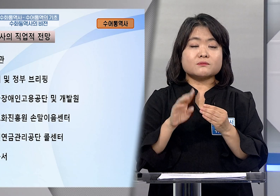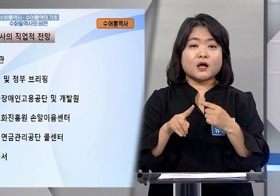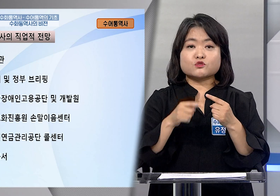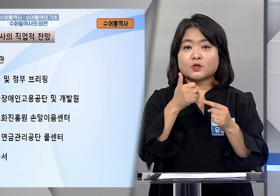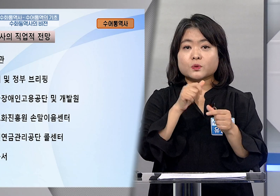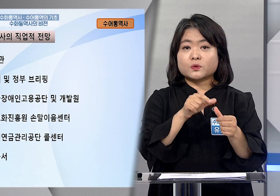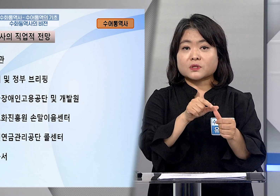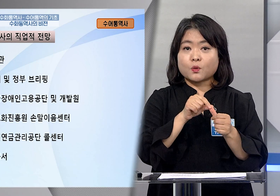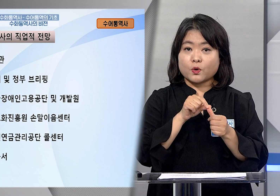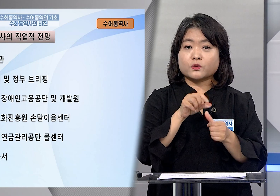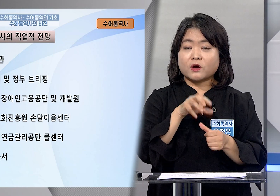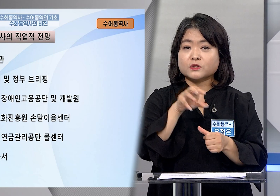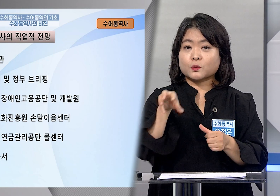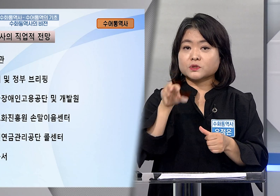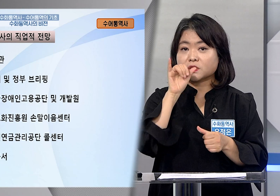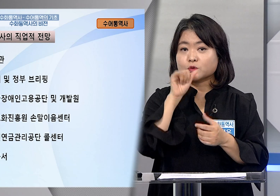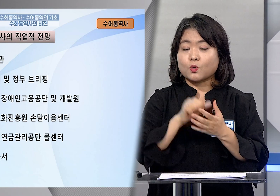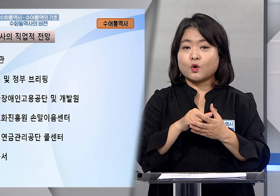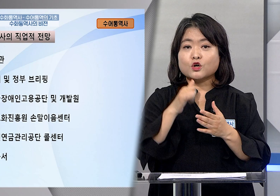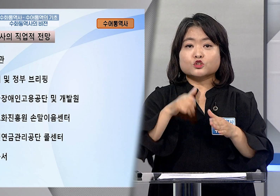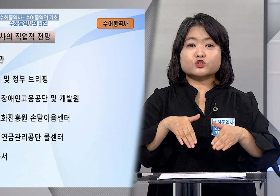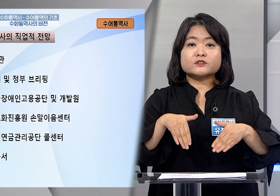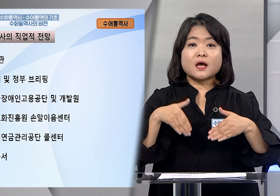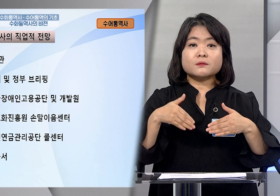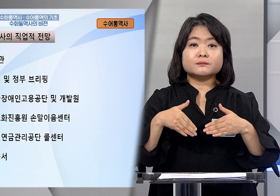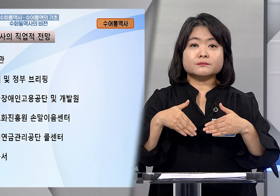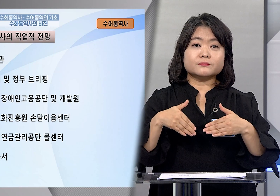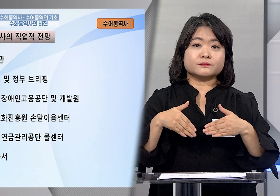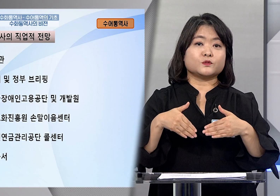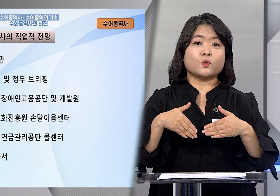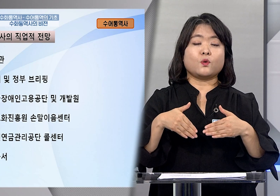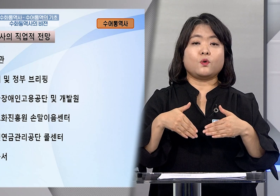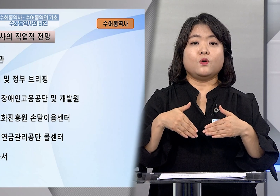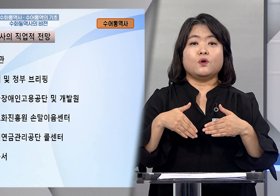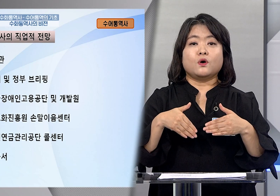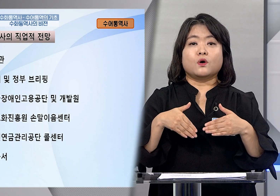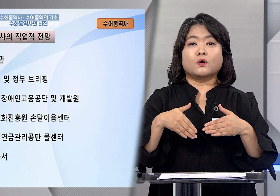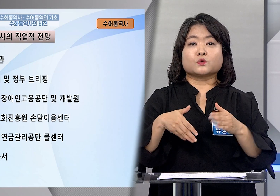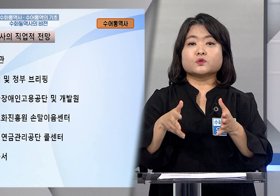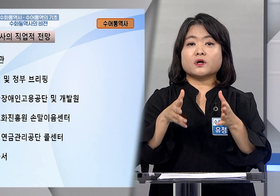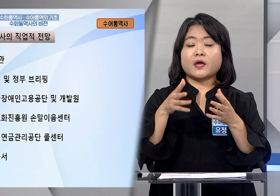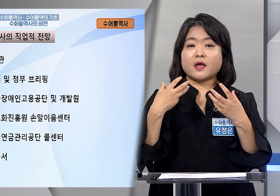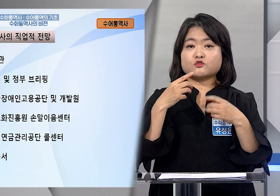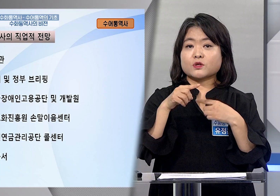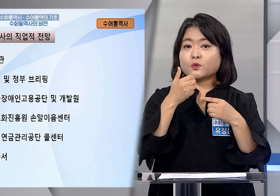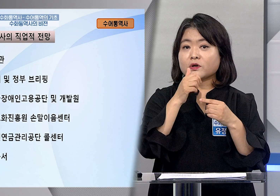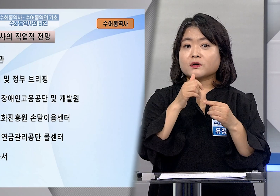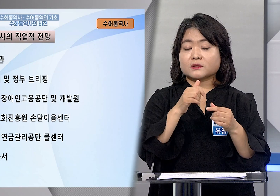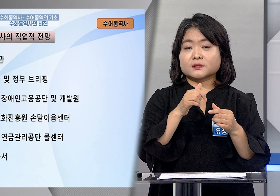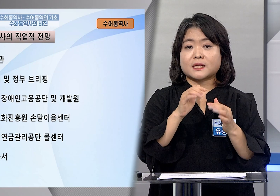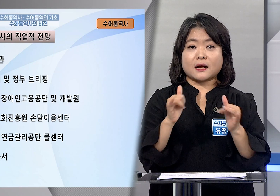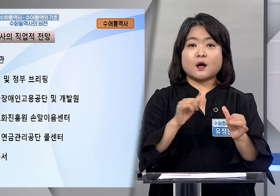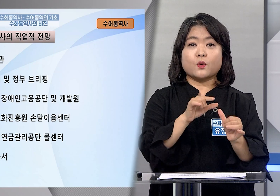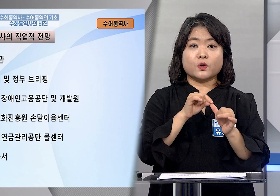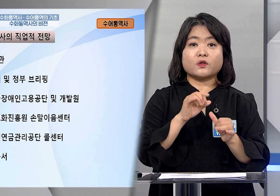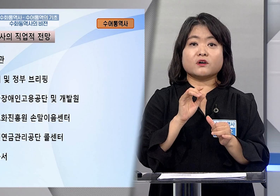아니지만 수화통역사가 고용되어 있는 곳이 있고 충남도 도청에 수화통역사가 고용되어